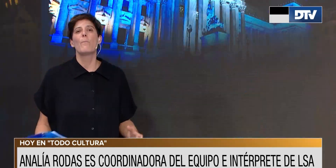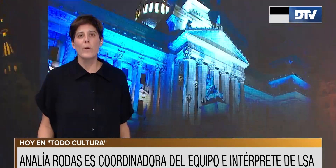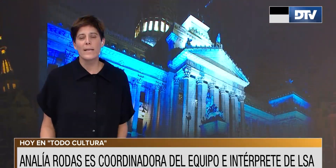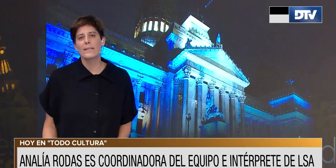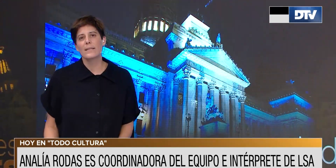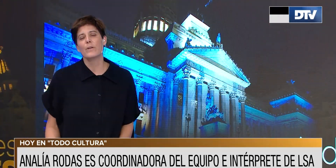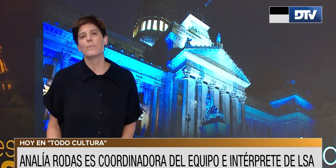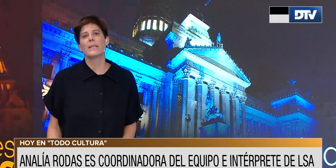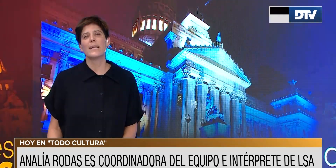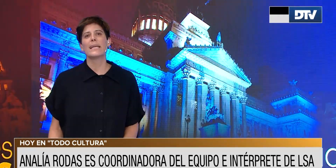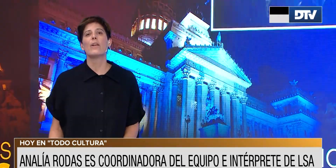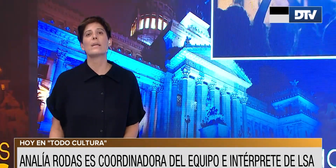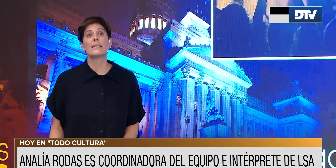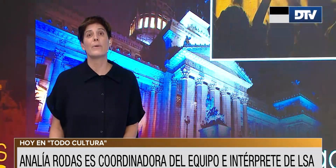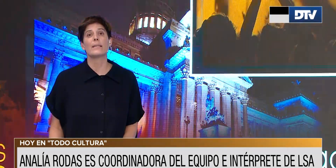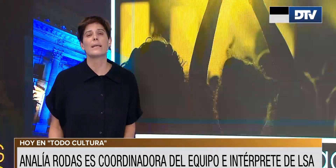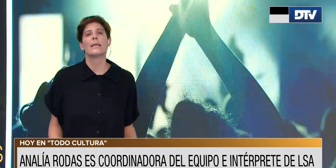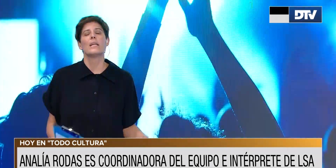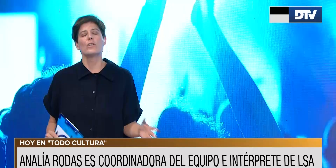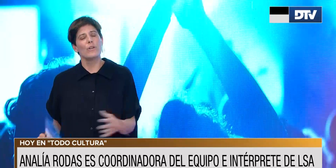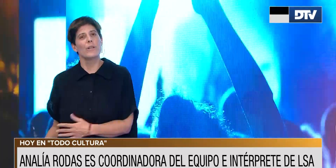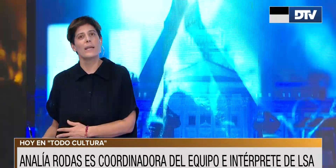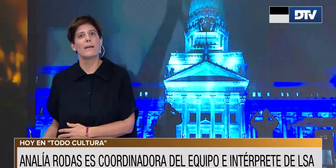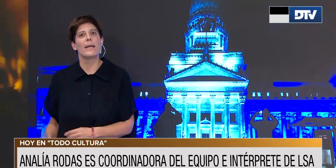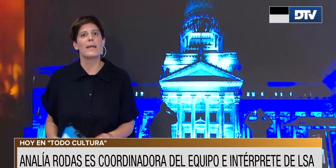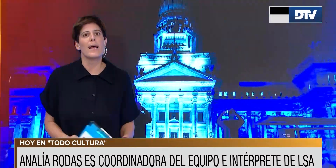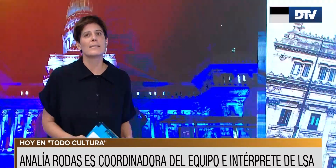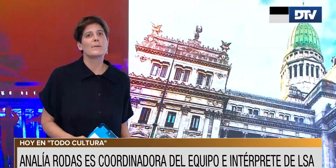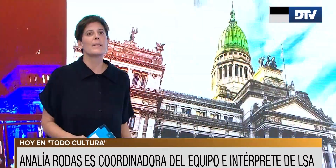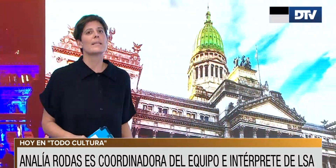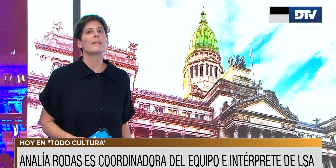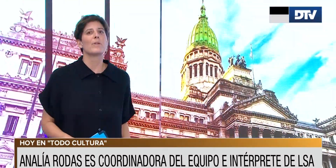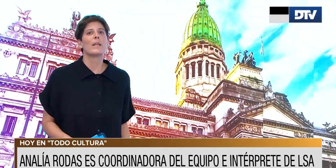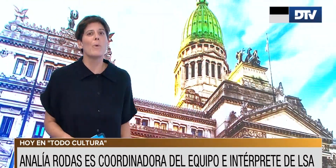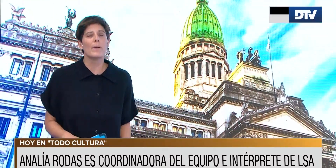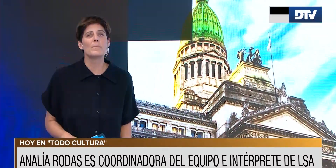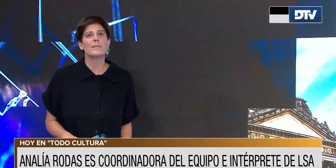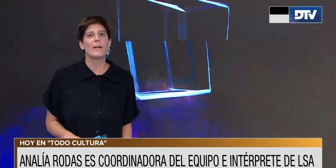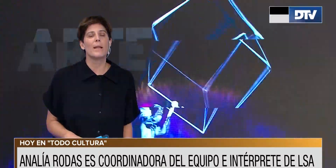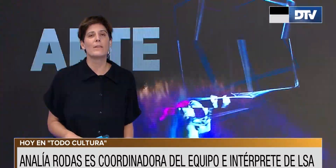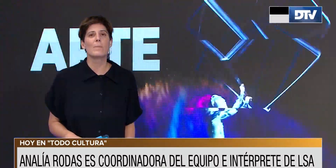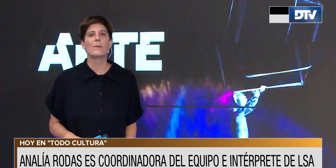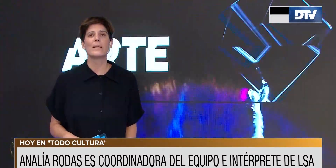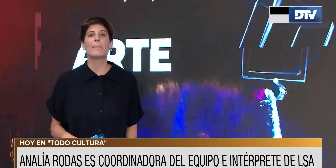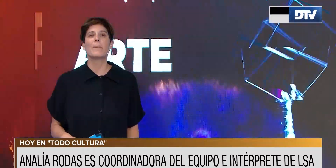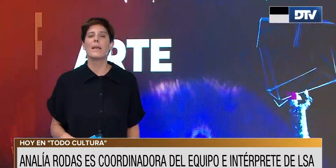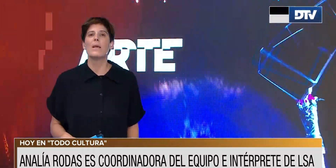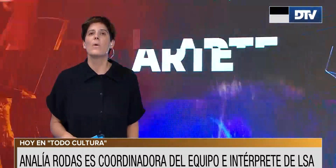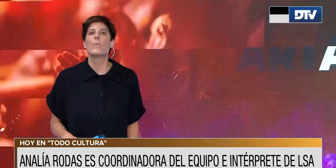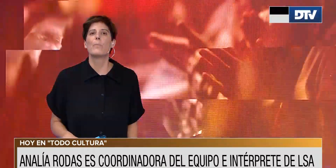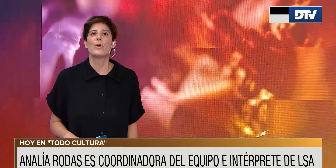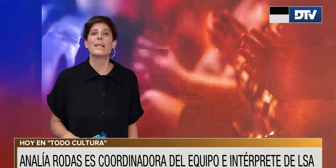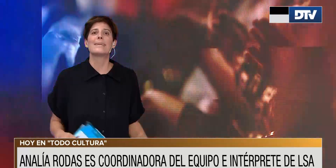mundo puedan entender y comprender qué es lo que se debate. No solo de accesibilidad en términos de lenguaje vamos a estar hablando, vamos a hablar